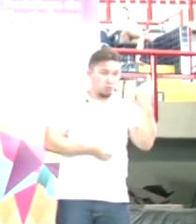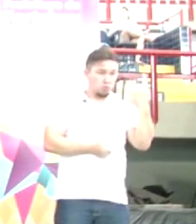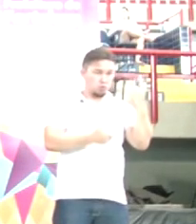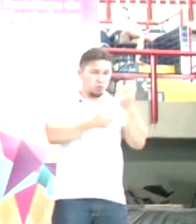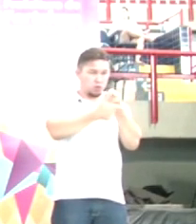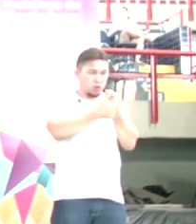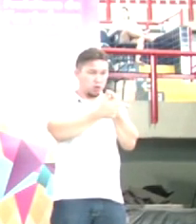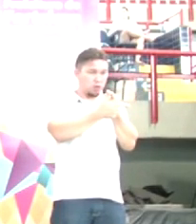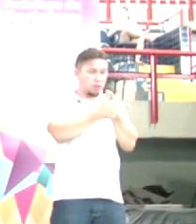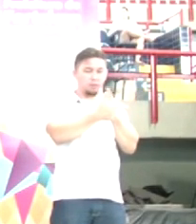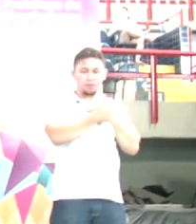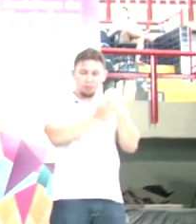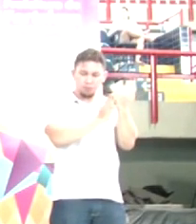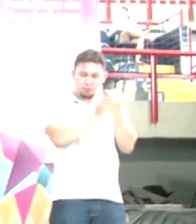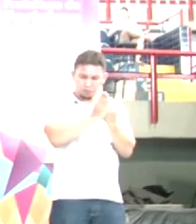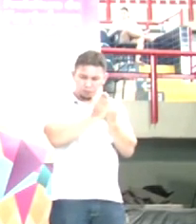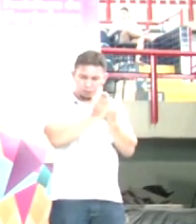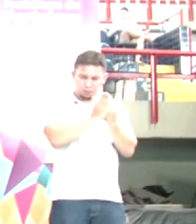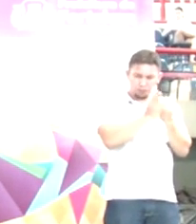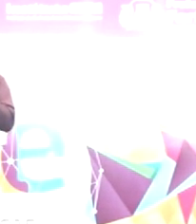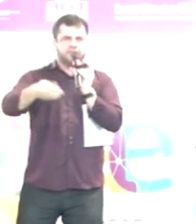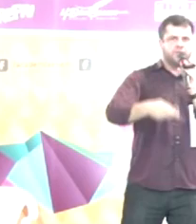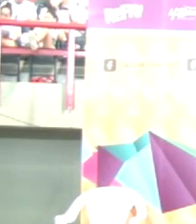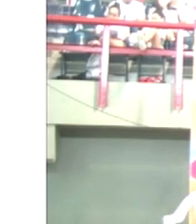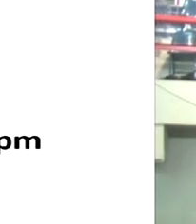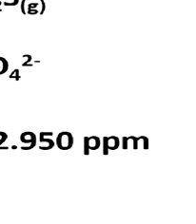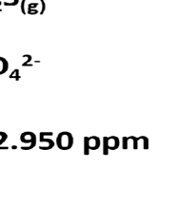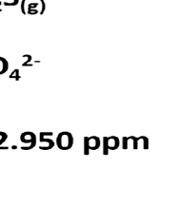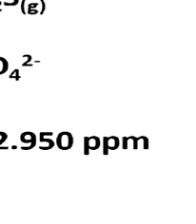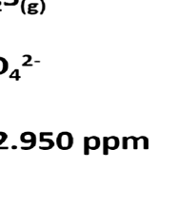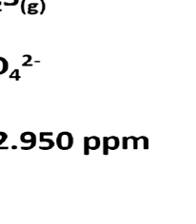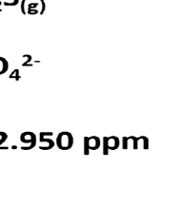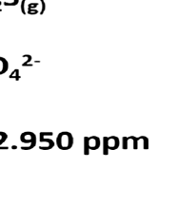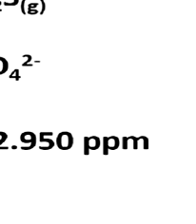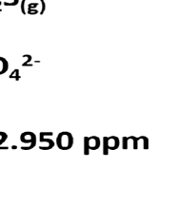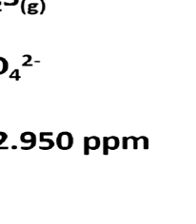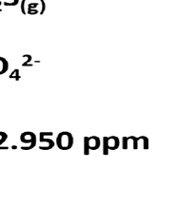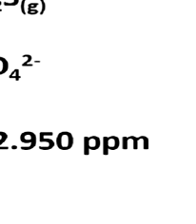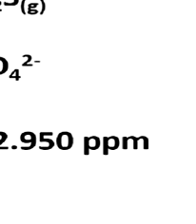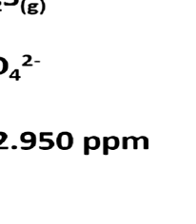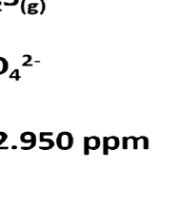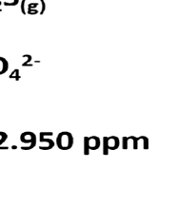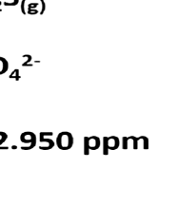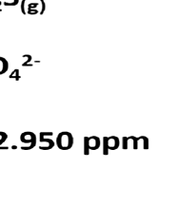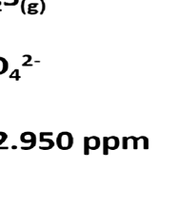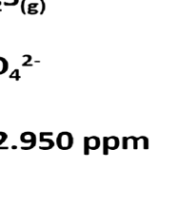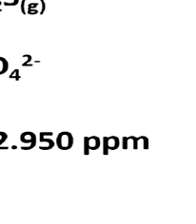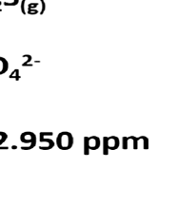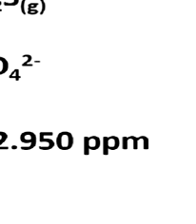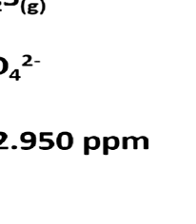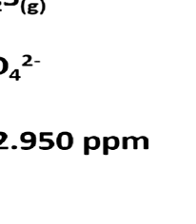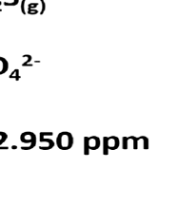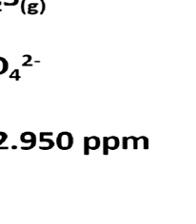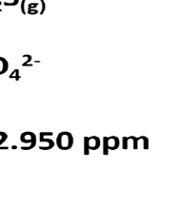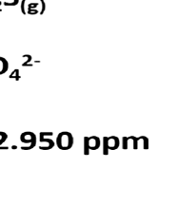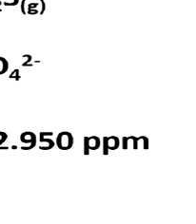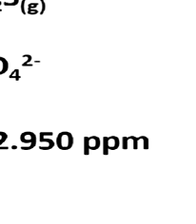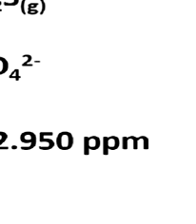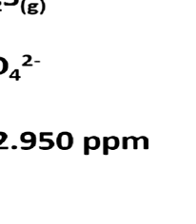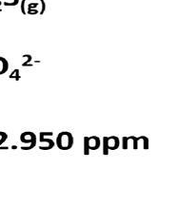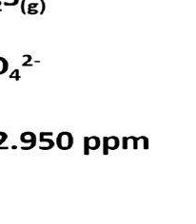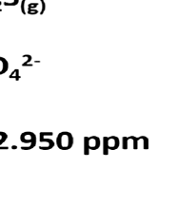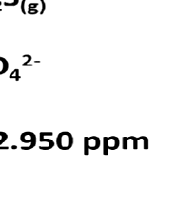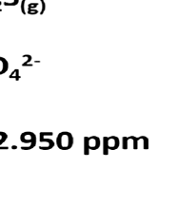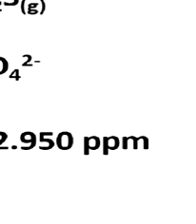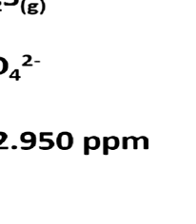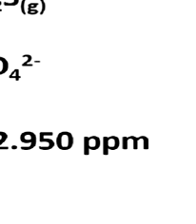subtração e uma regrinha de 3. Observa, ó. Tiago, no ano de